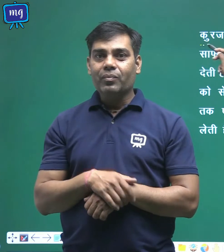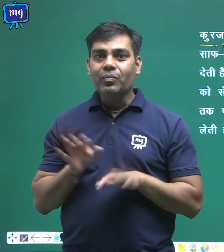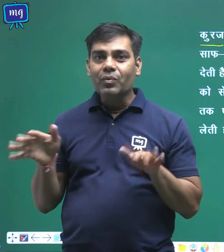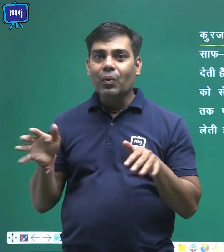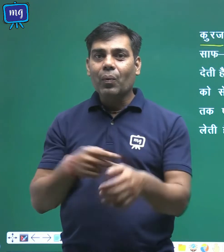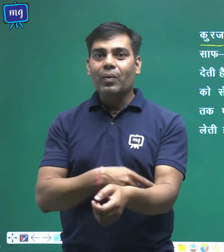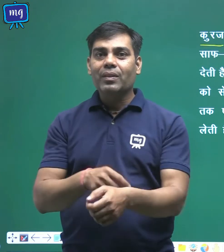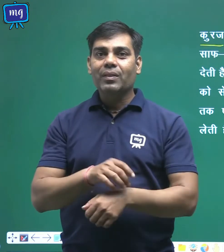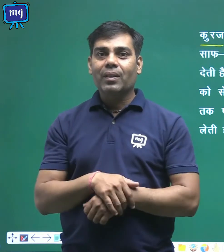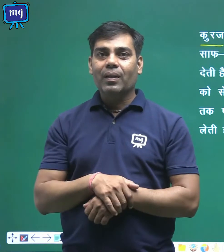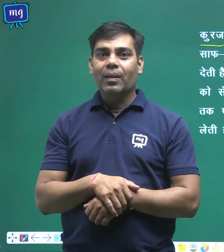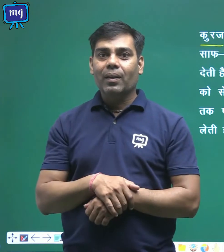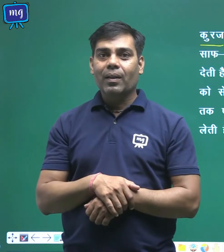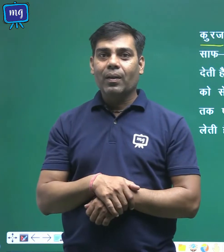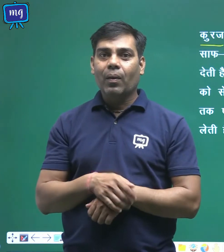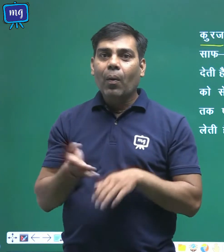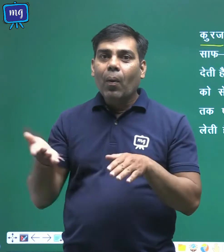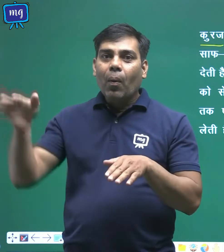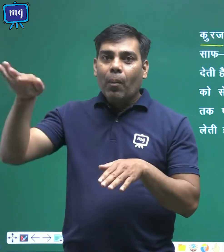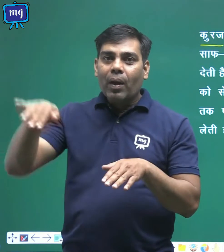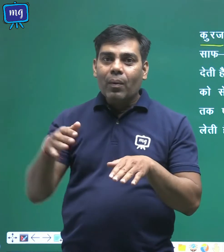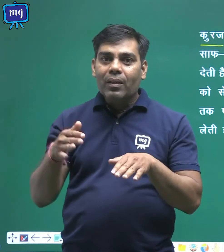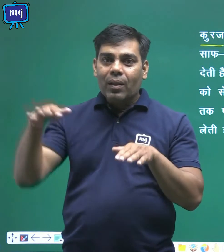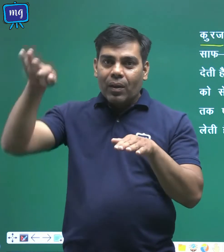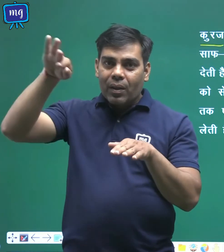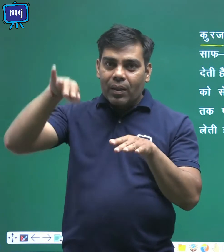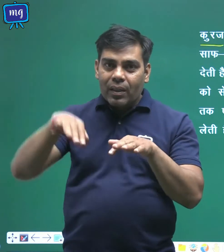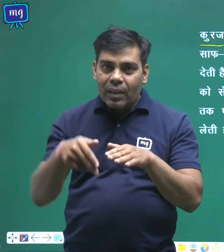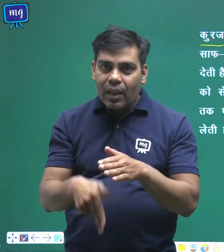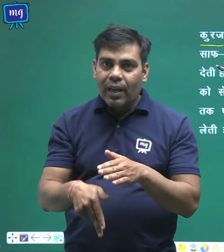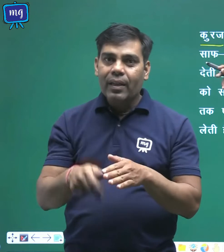कुरज पर्वत की तलहटी में